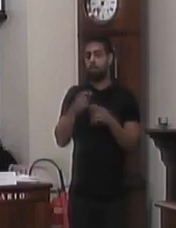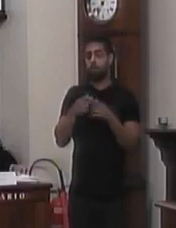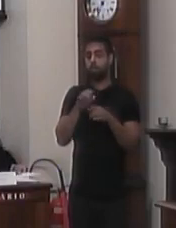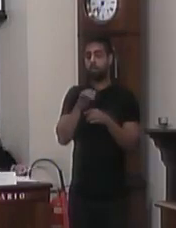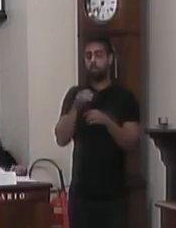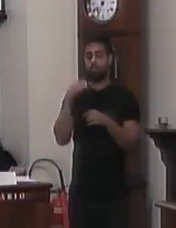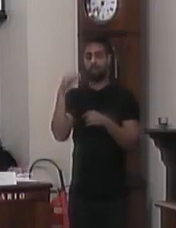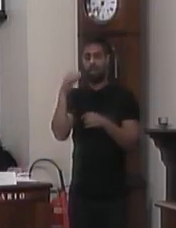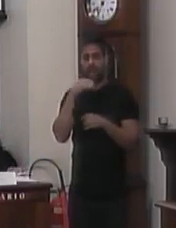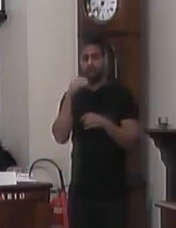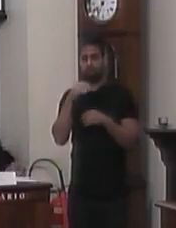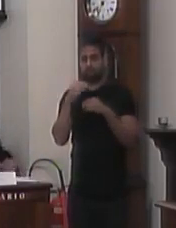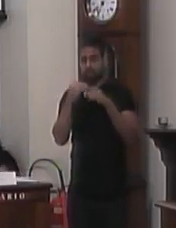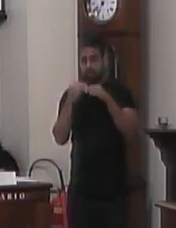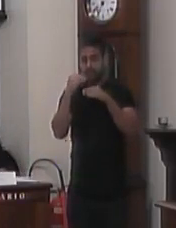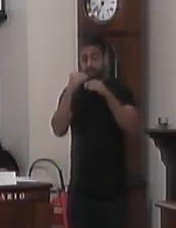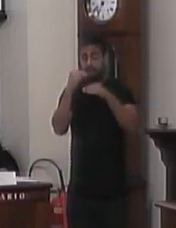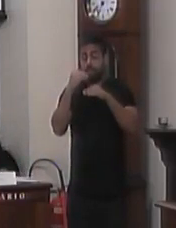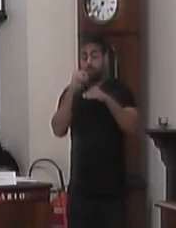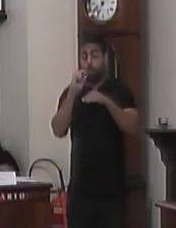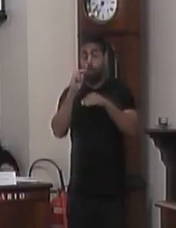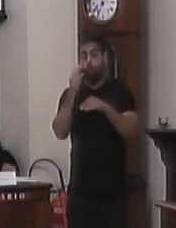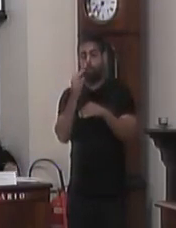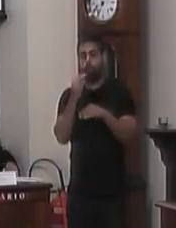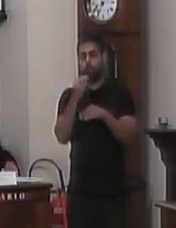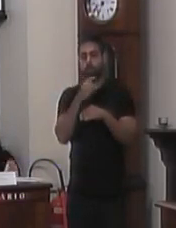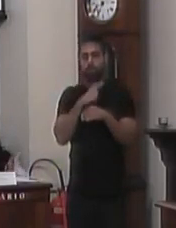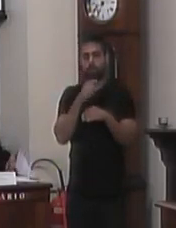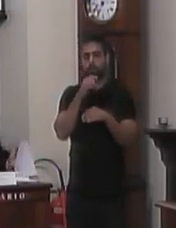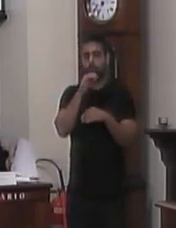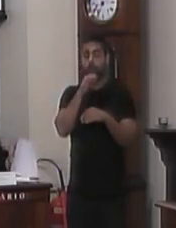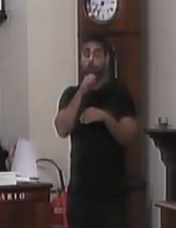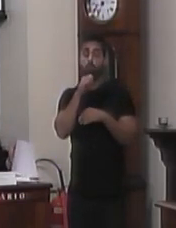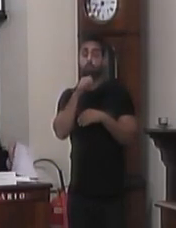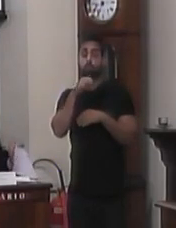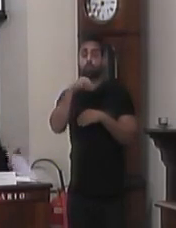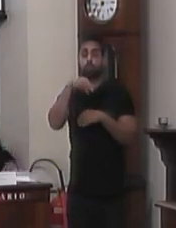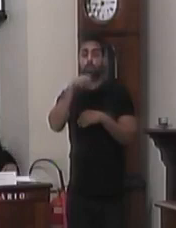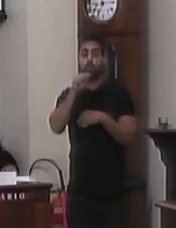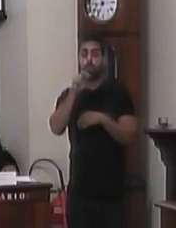rápido nesse limite, ou a gente tem uma margem ainda que